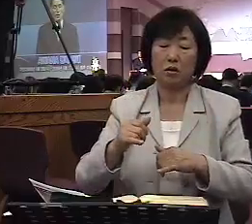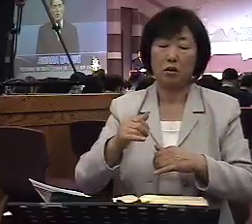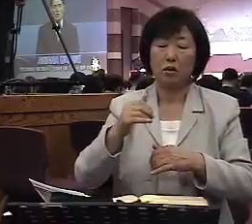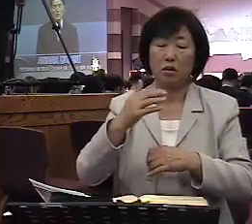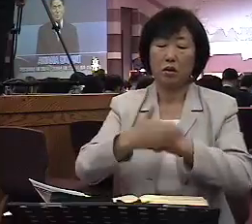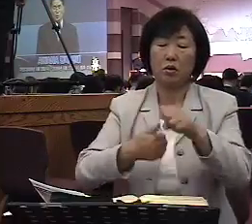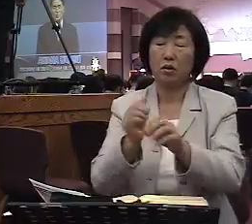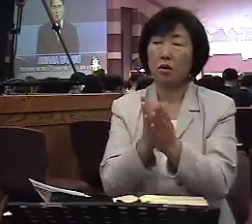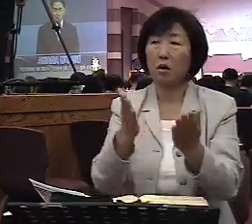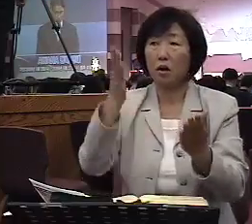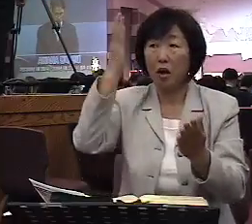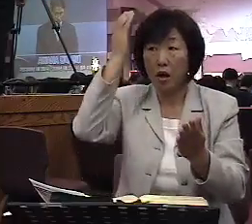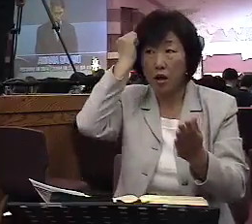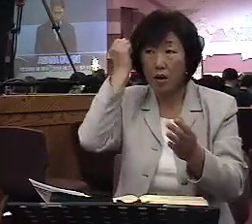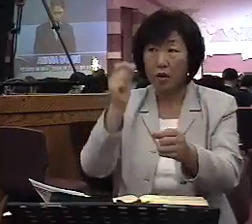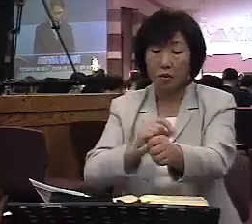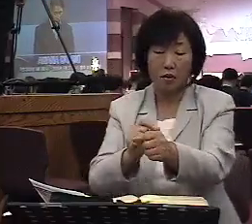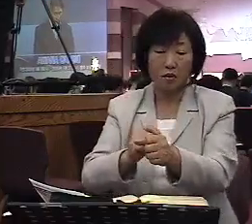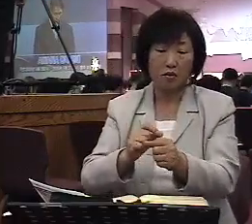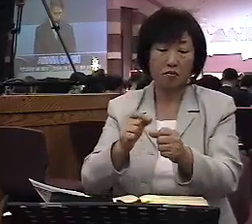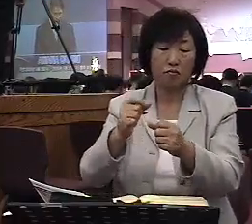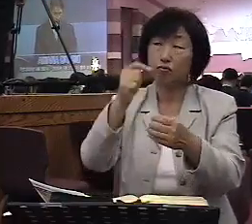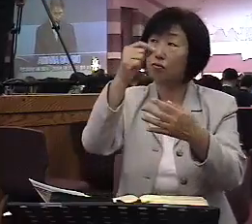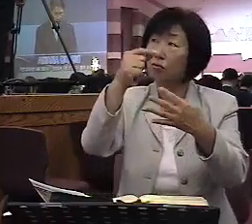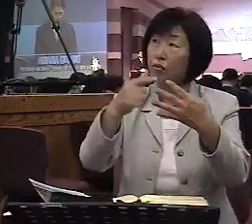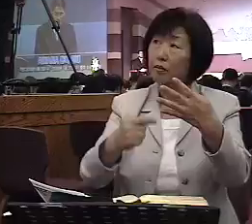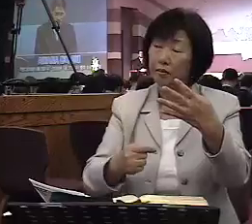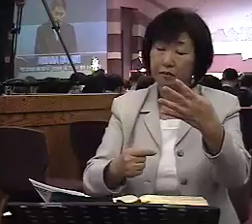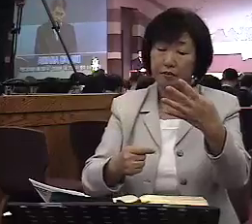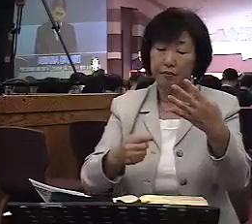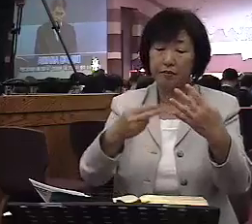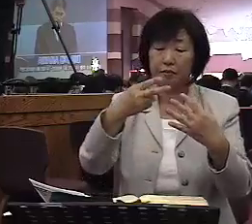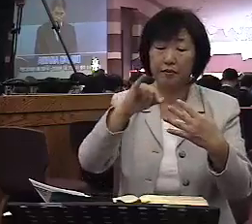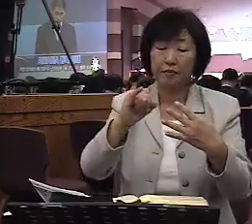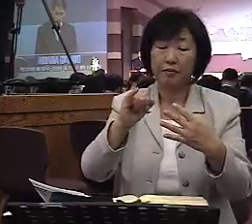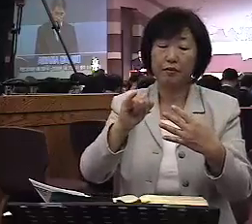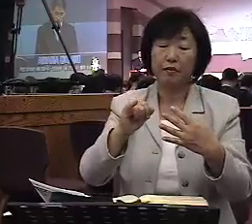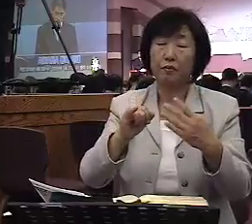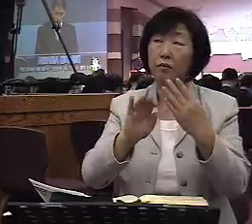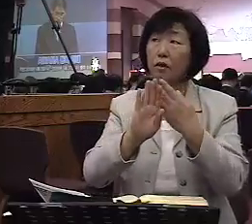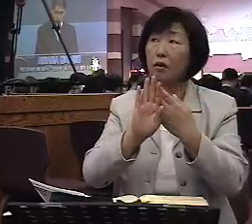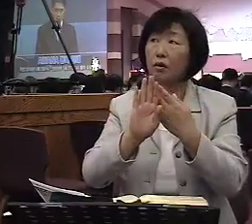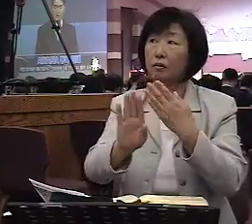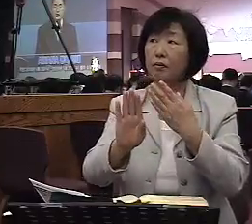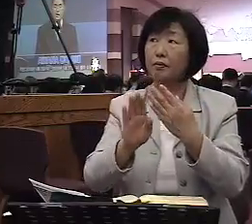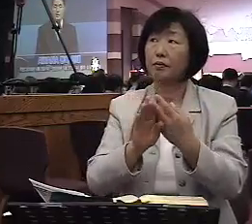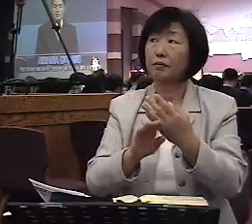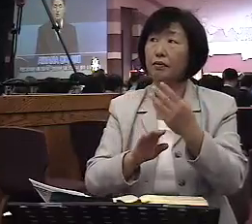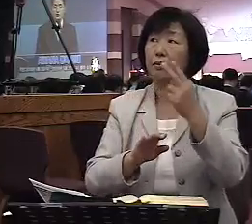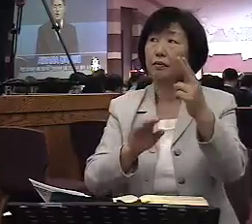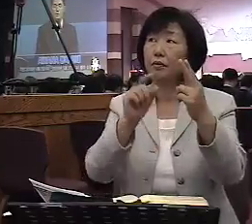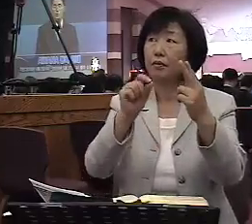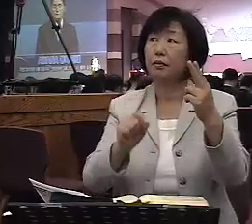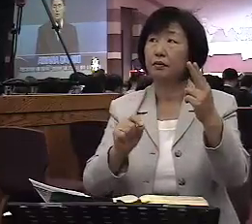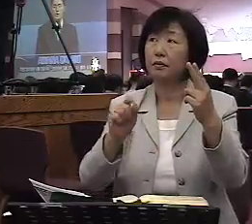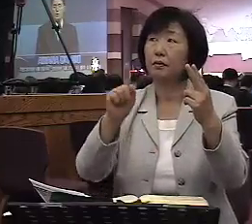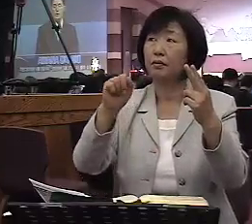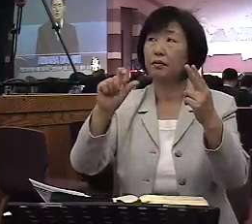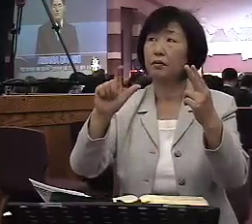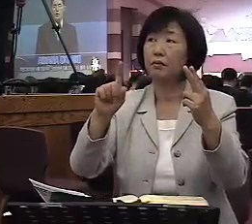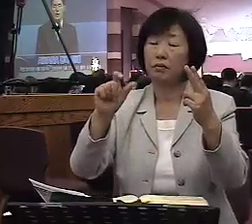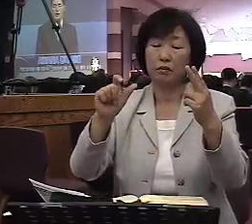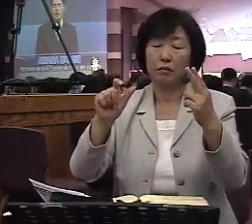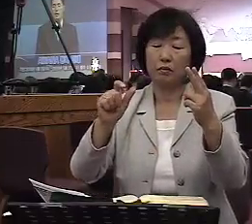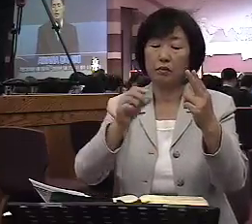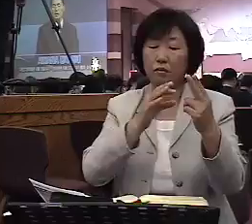암송 특별 프로그램인데요. 오하나는 디모데후서 2장 15절 말씀 부끄러움이 없는 인정된 일꾼이라고